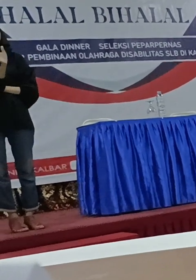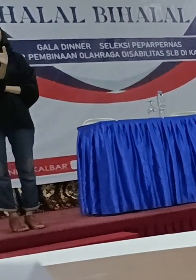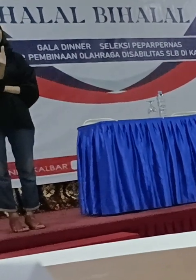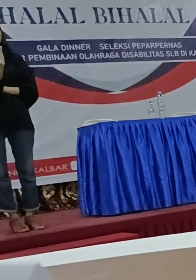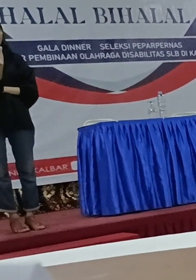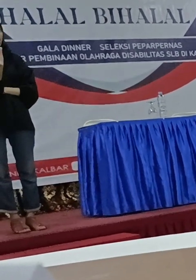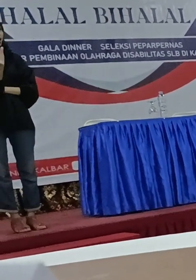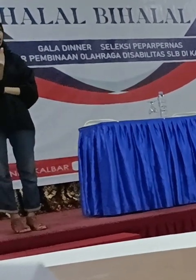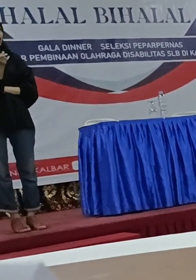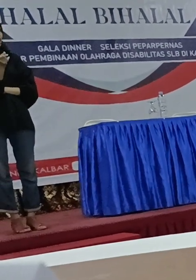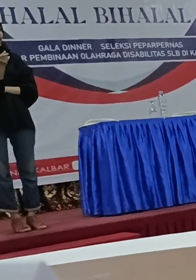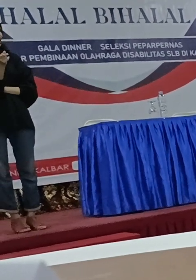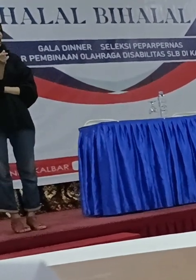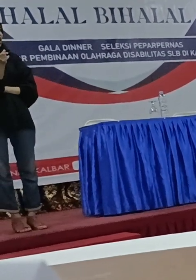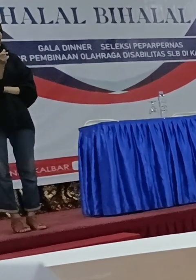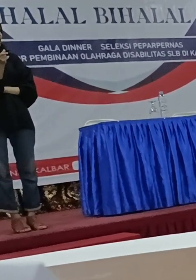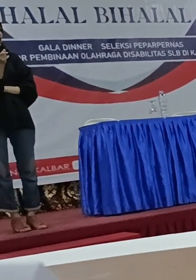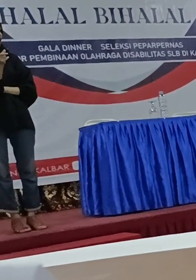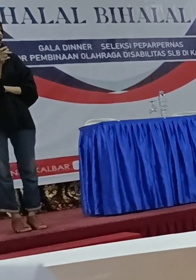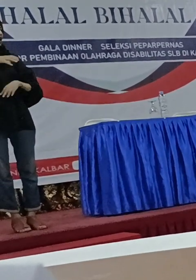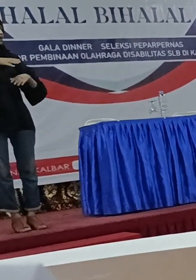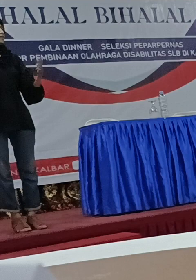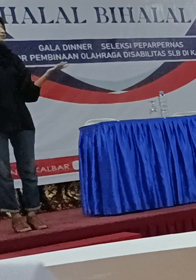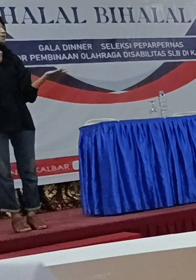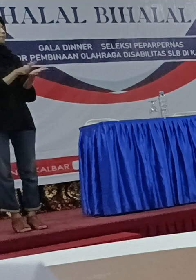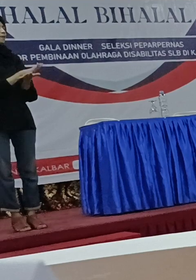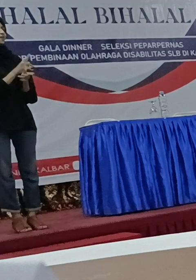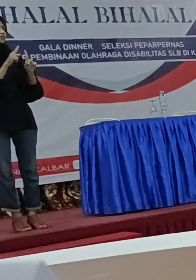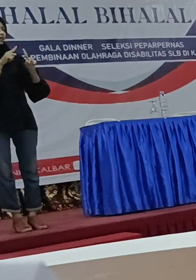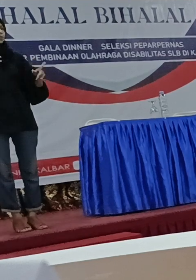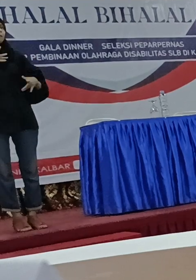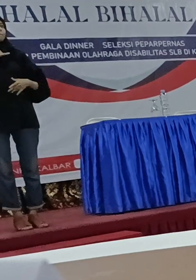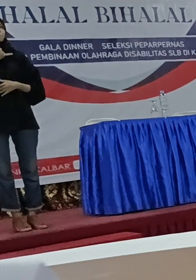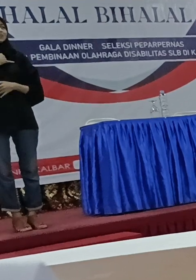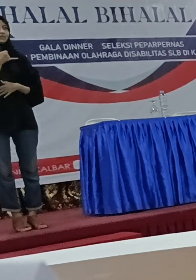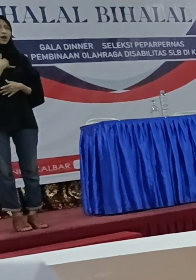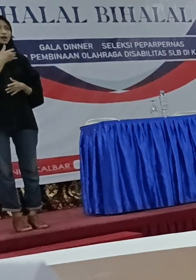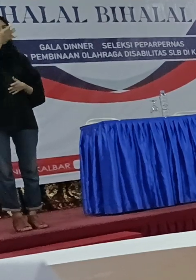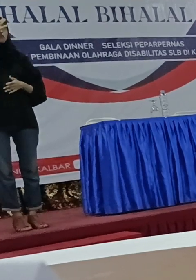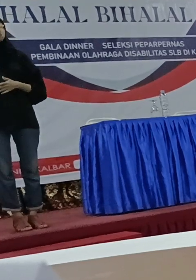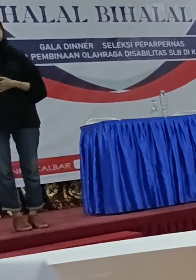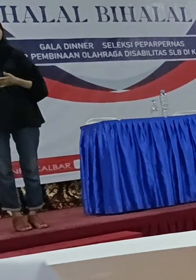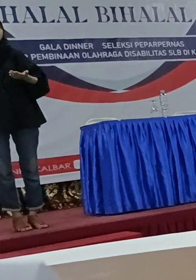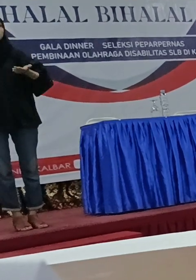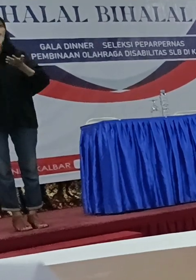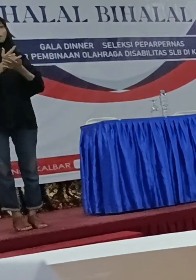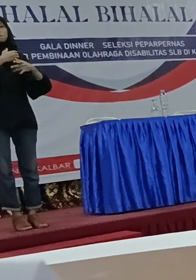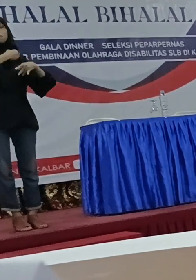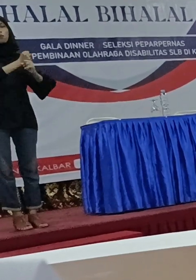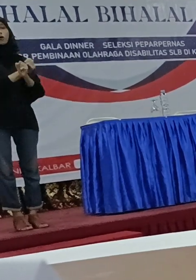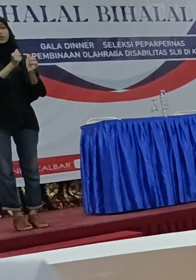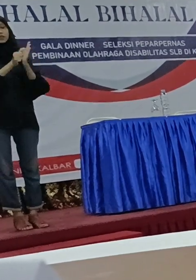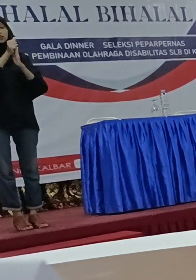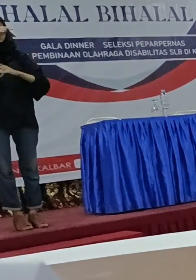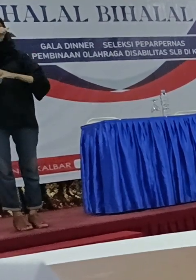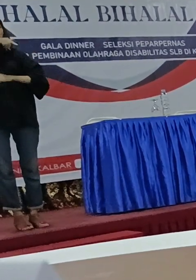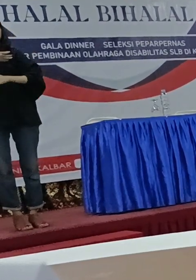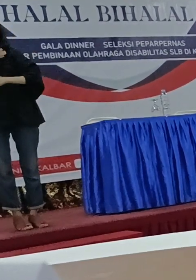uangnya, tapi yang kita bisa melaksanakan itu. Makanya kami mau seluruh orang terlibat.